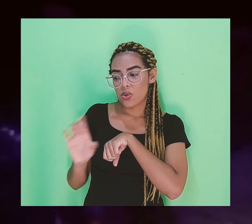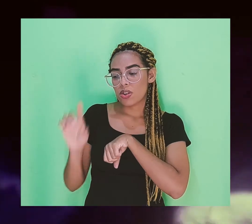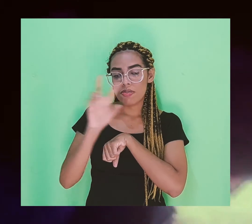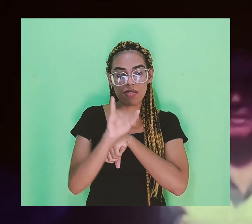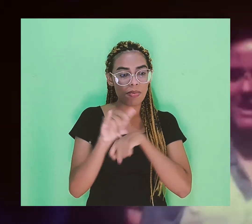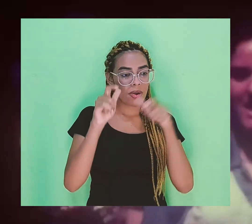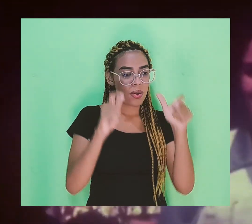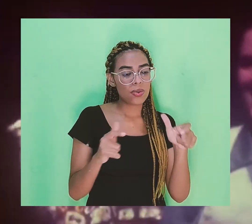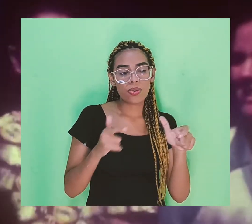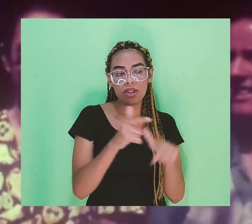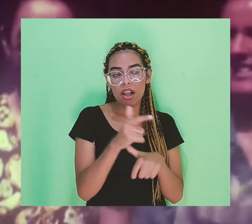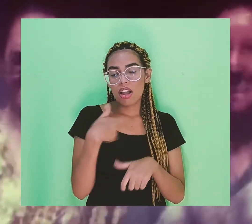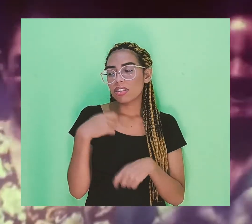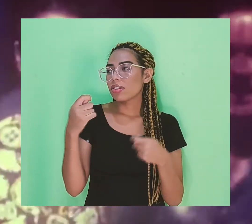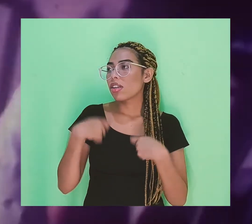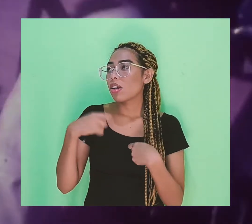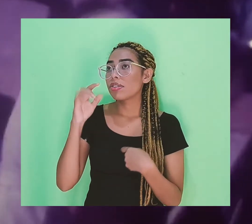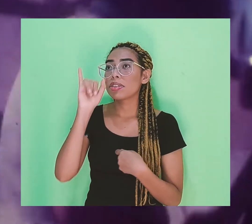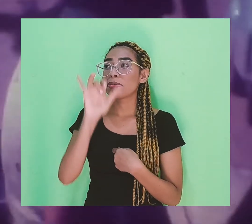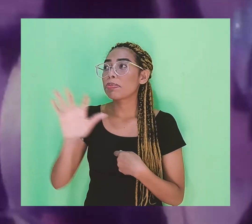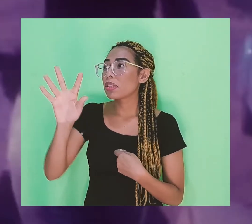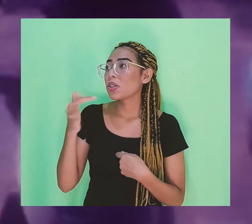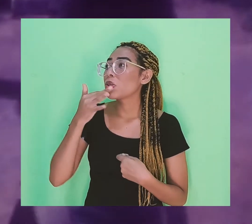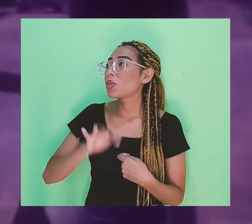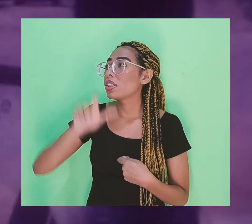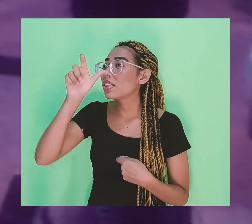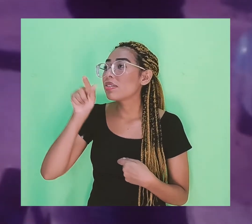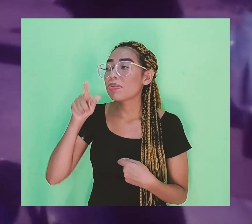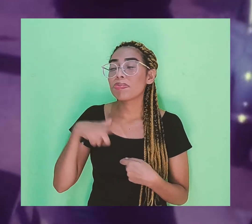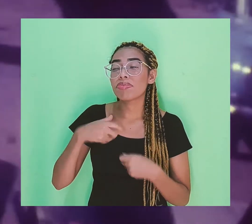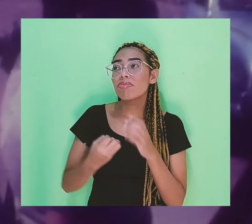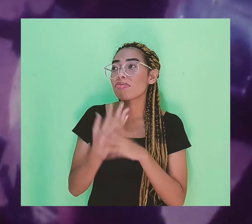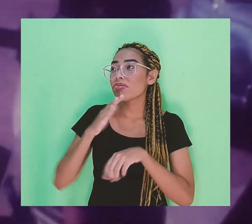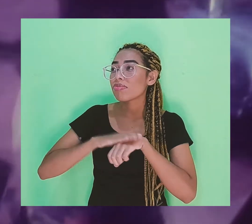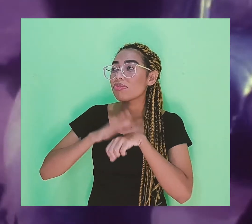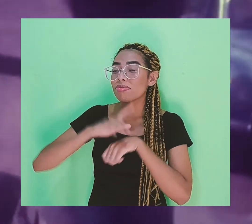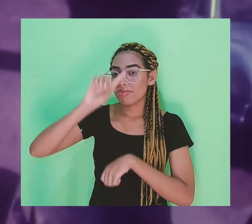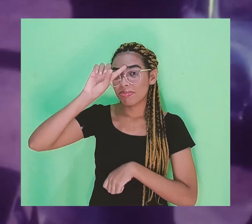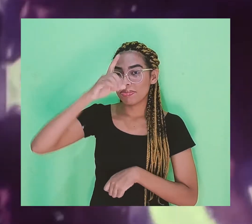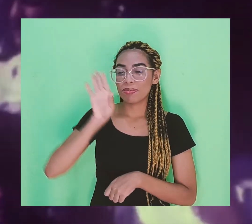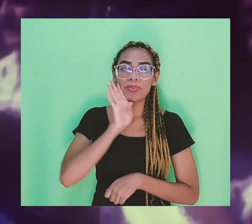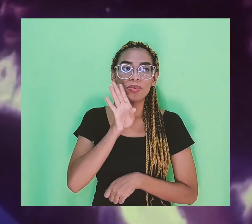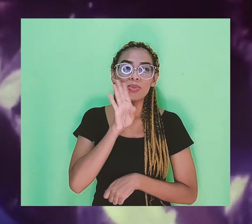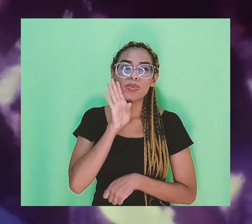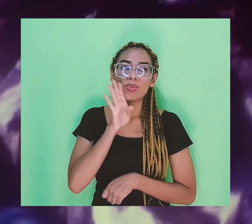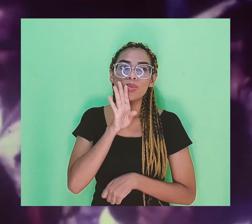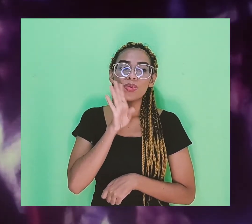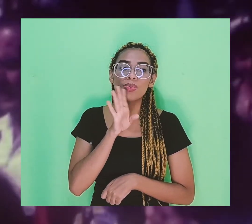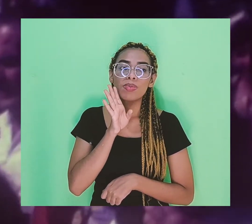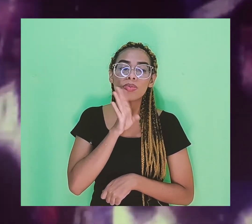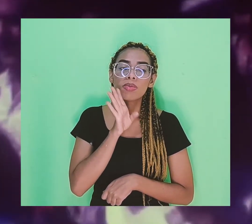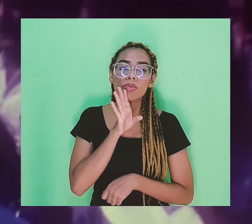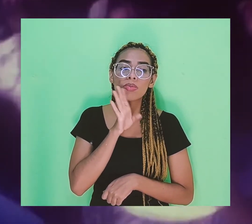disso, ela gostava de contar histórias para aquelas imagens de pessoas que ela não conhecia, né? E é legal, né? Isso é divertido, é uma brincadeira